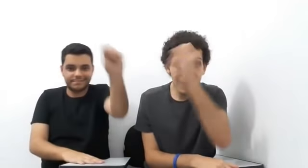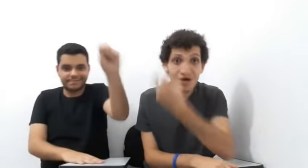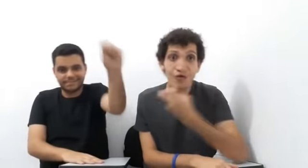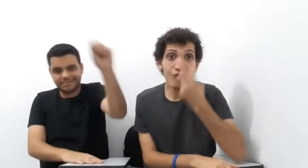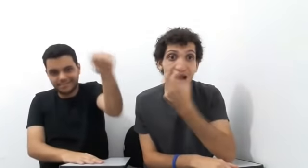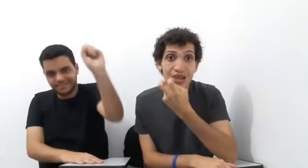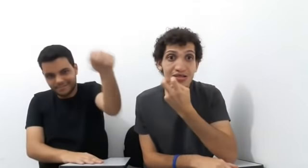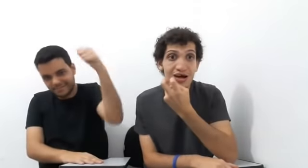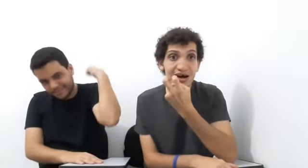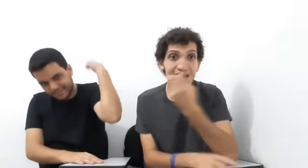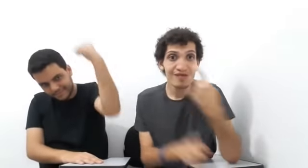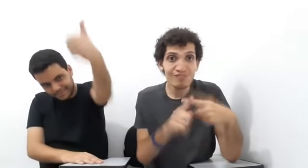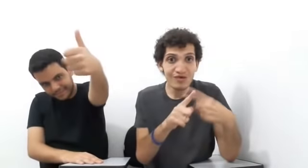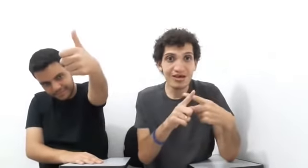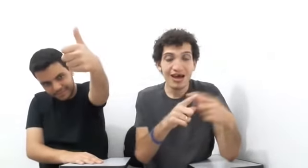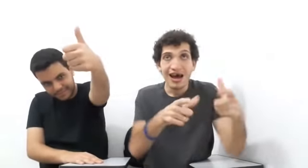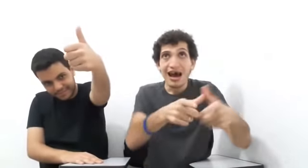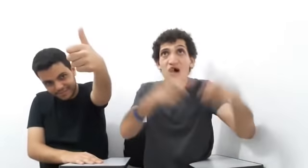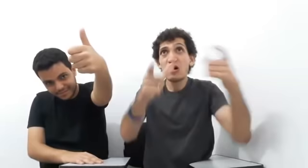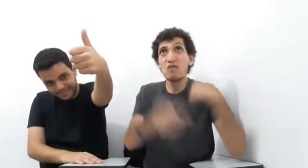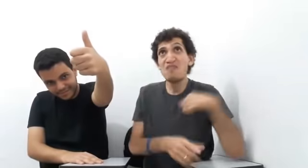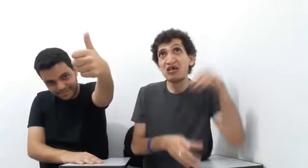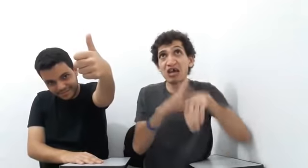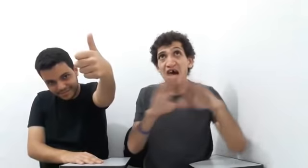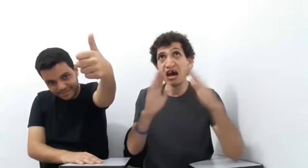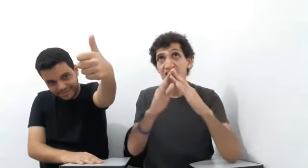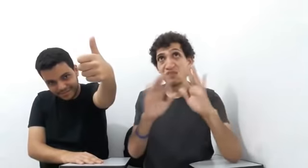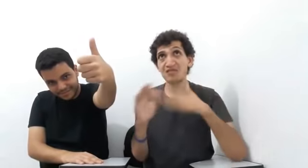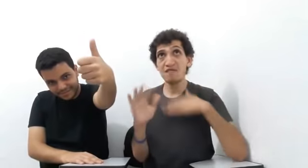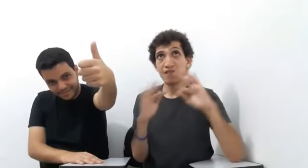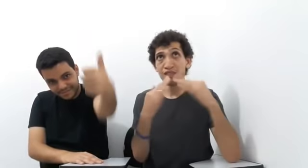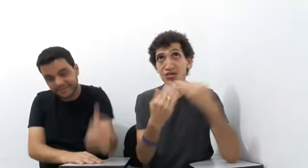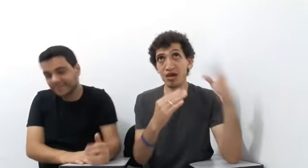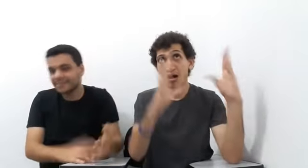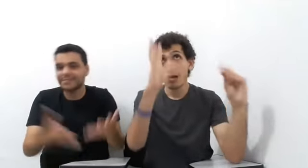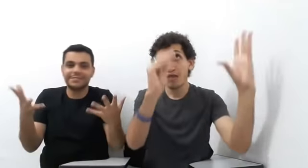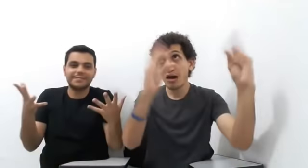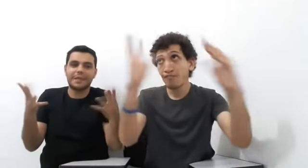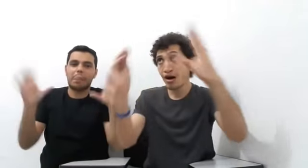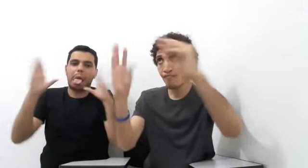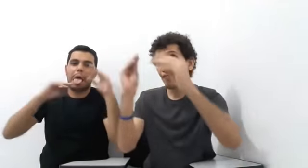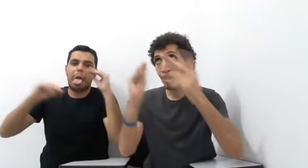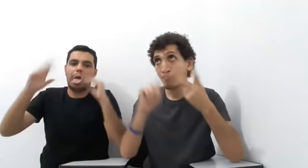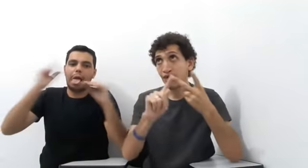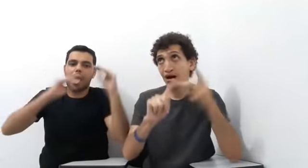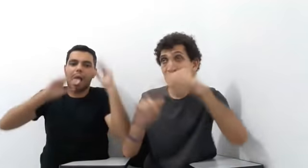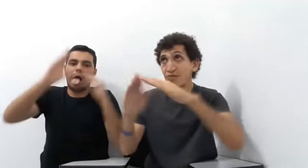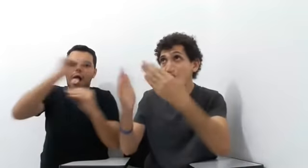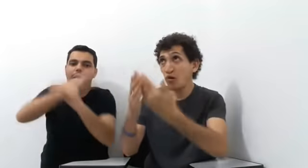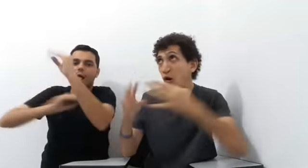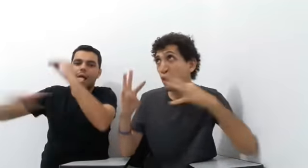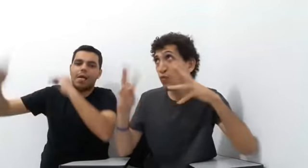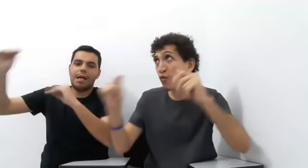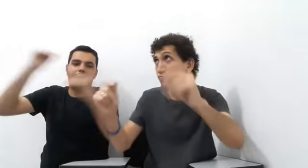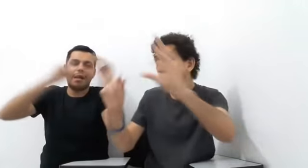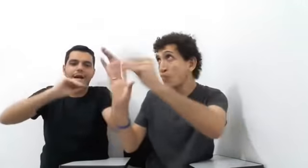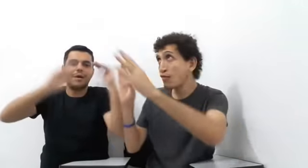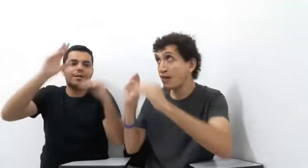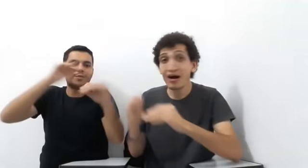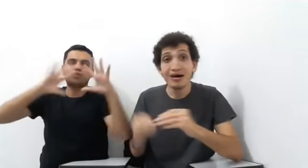aprender a oralizar, porque nem em casa, minha família, aqui na escola, todo mundo papá.